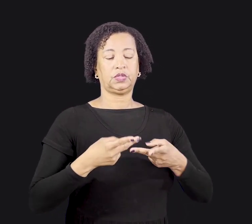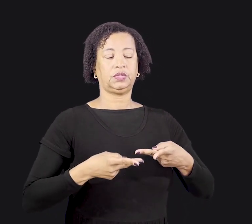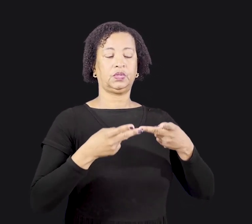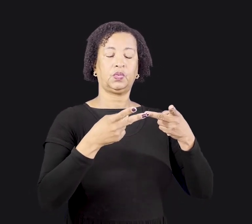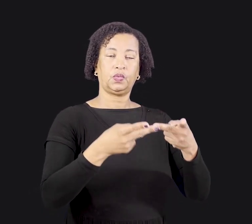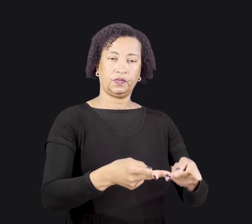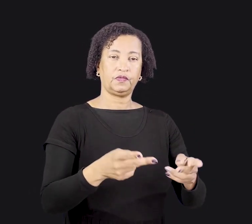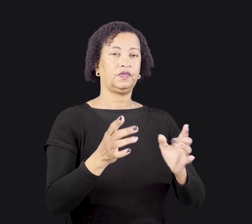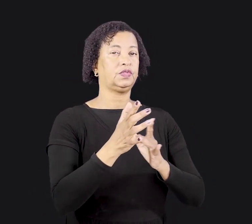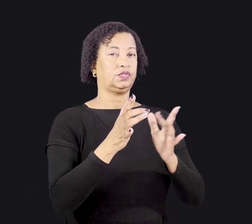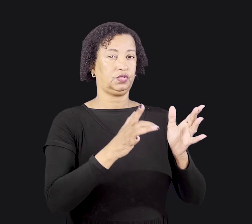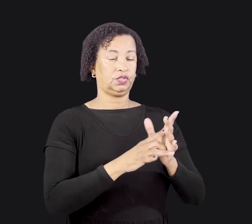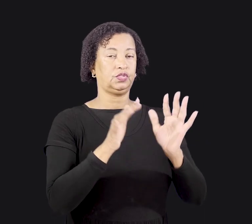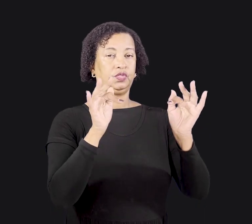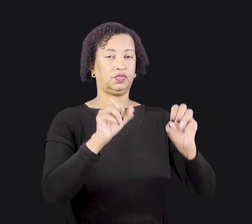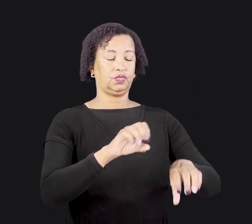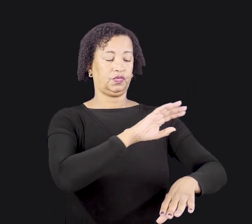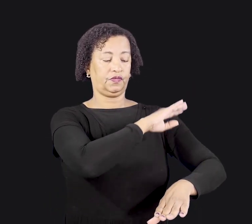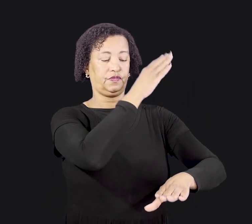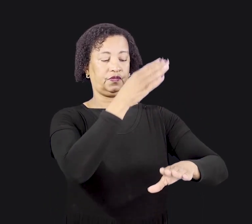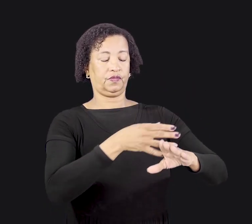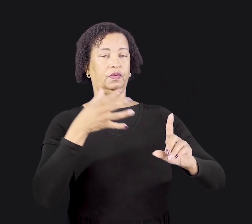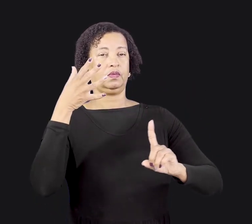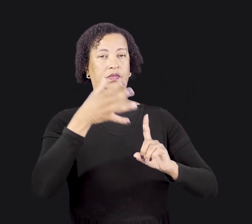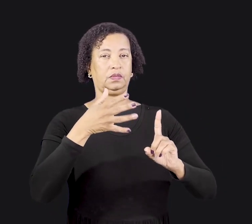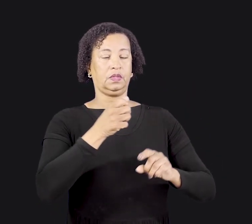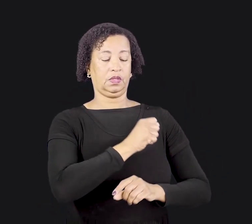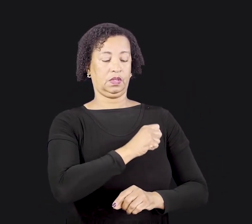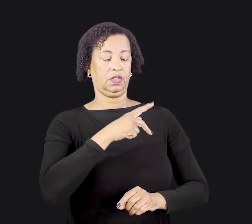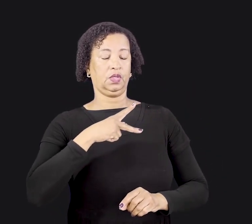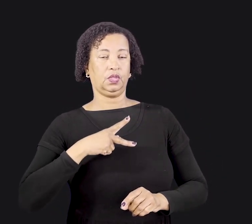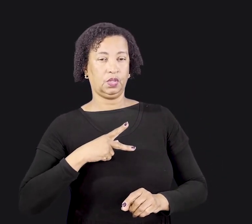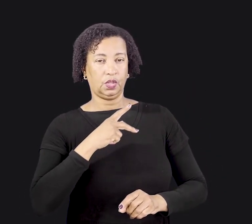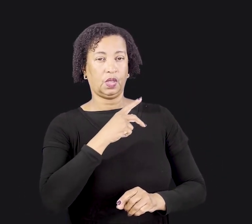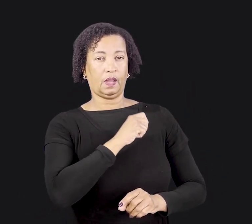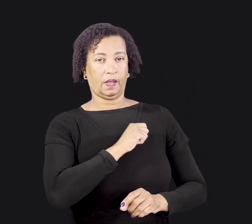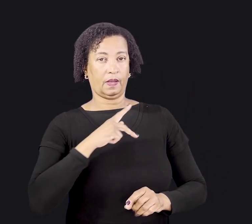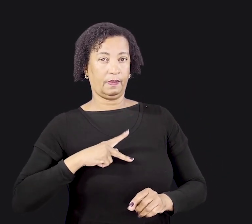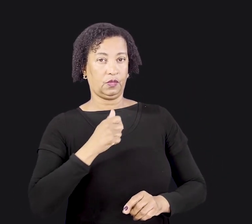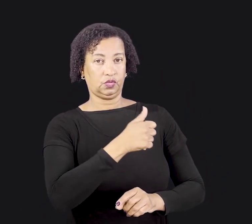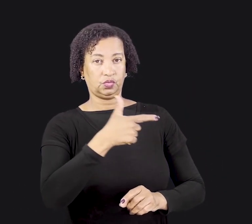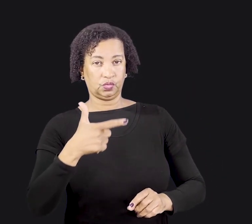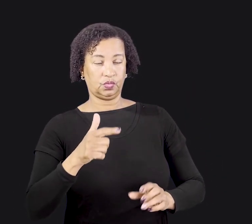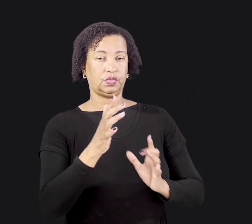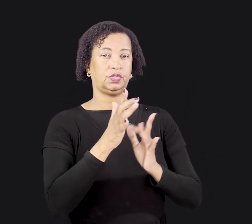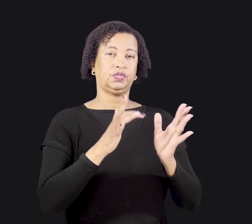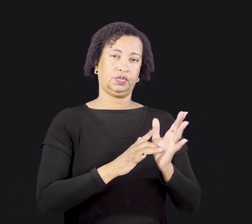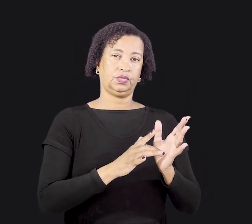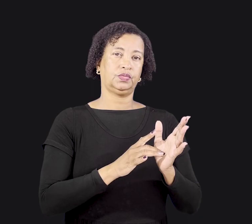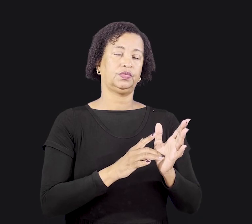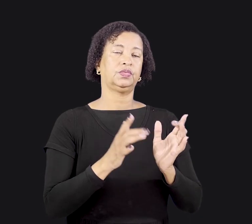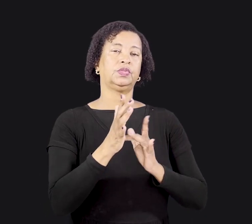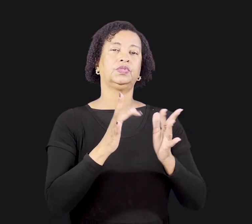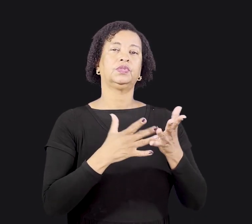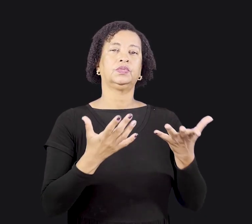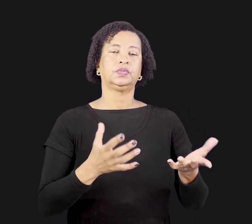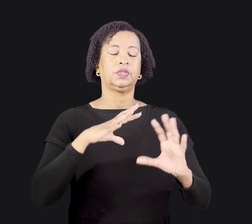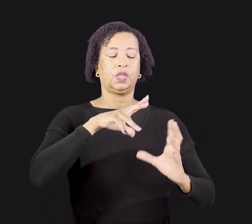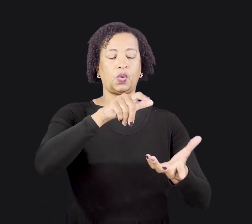Montanha e foram os 12 apóstolos de Jesus Cristo. Jesus quis alcançar o mundo inteiro com esses 12 homens e por isso teve